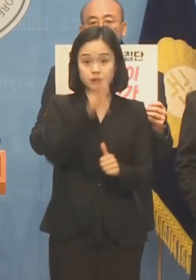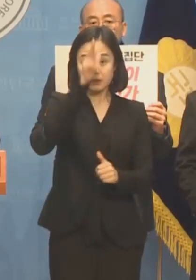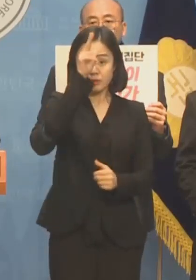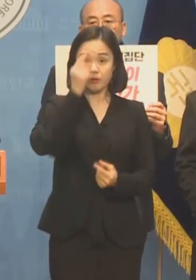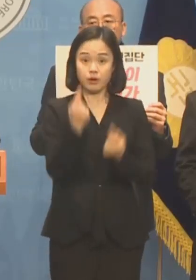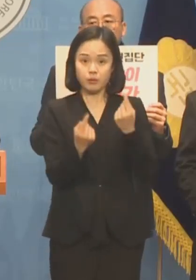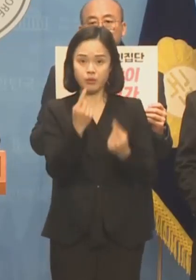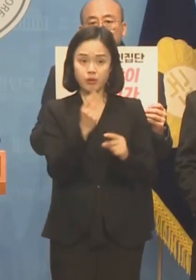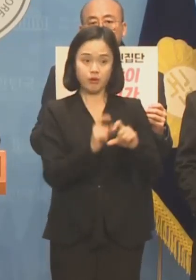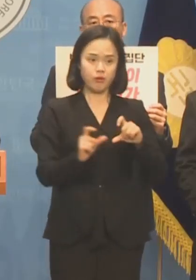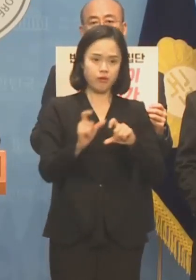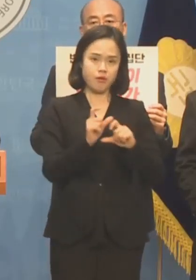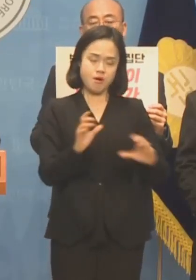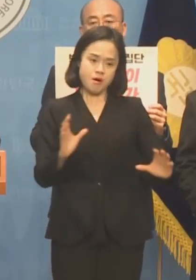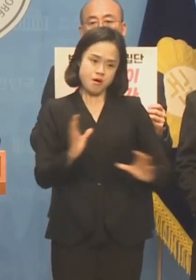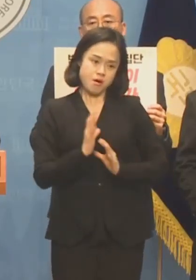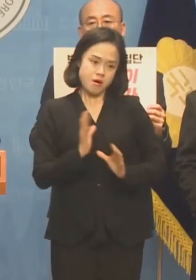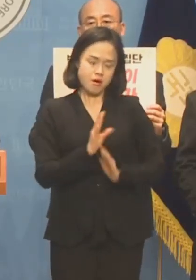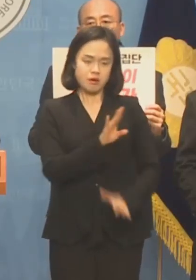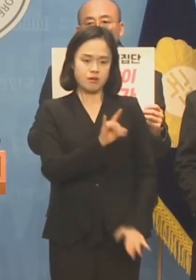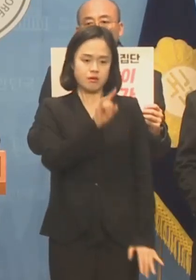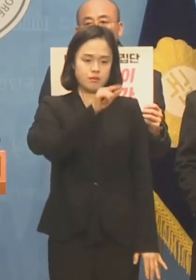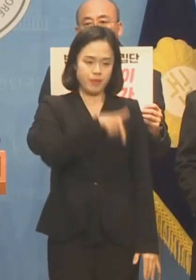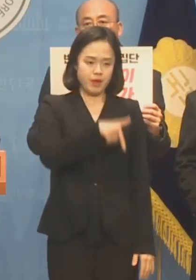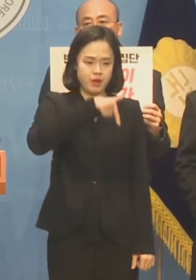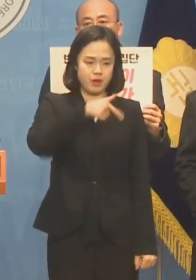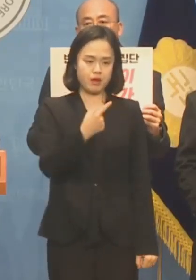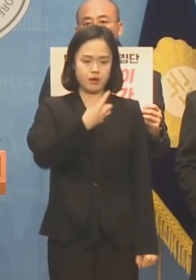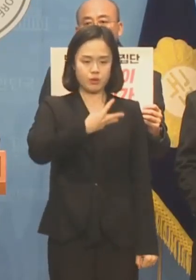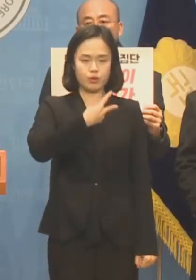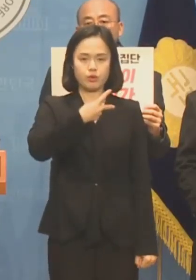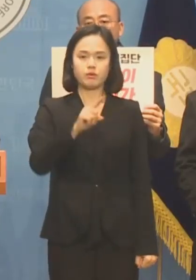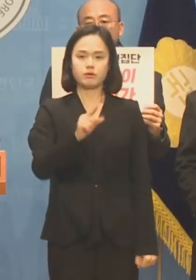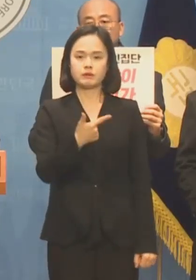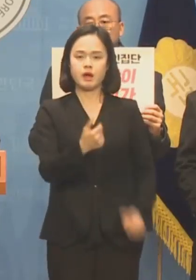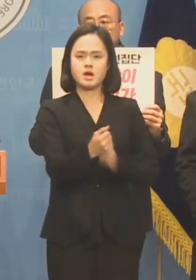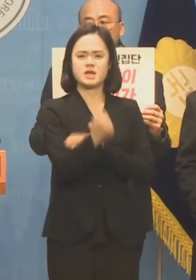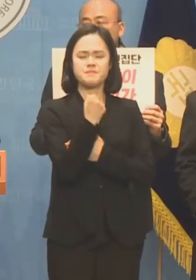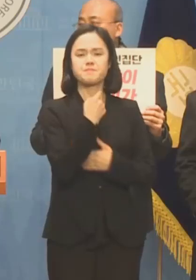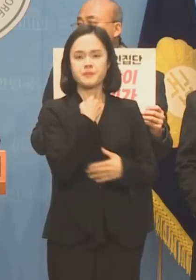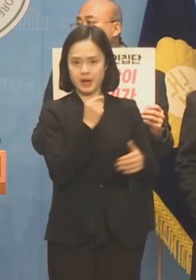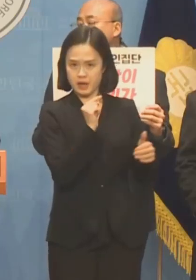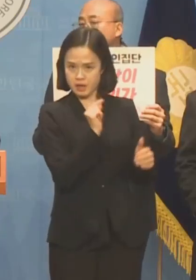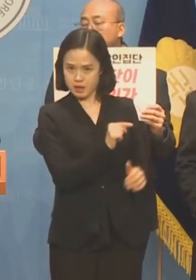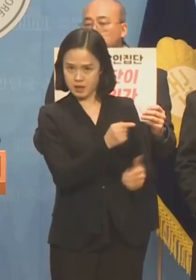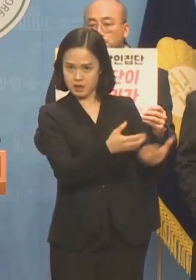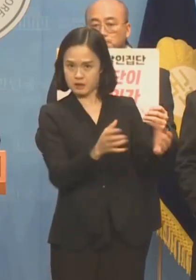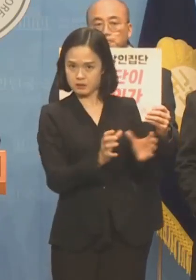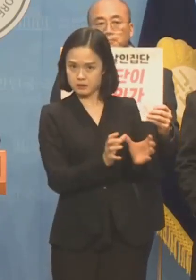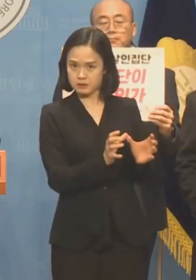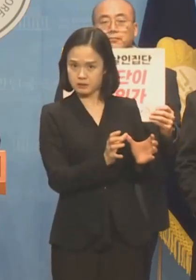백골단이 더 무서운 그런 시대였습니다. 그 백골단에 의해서